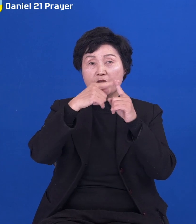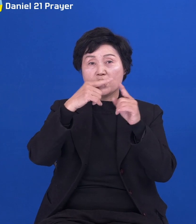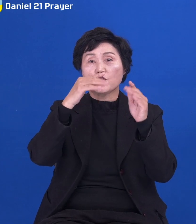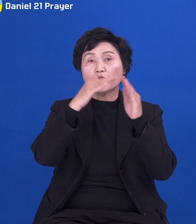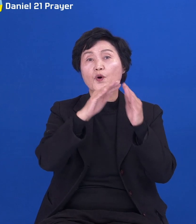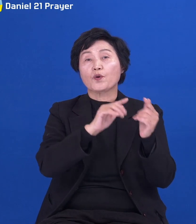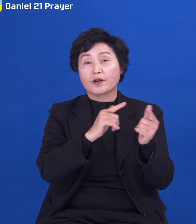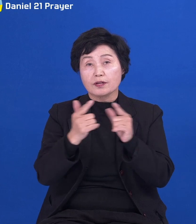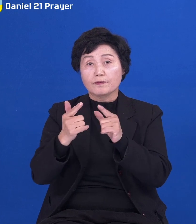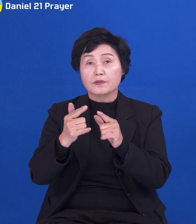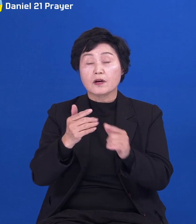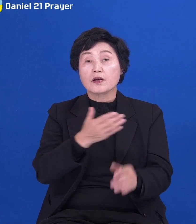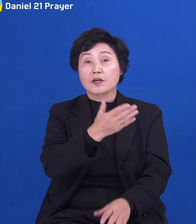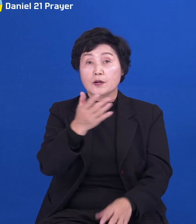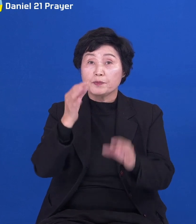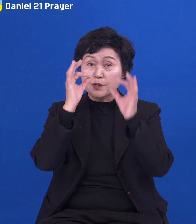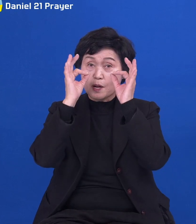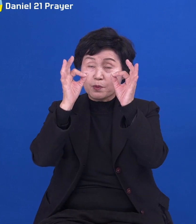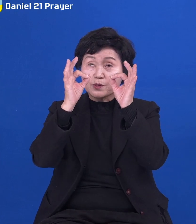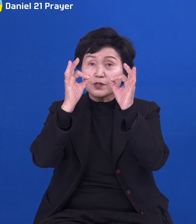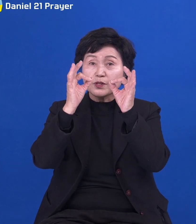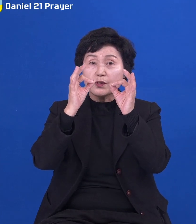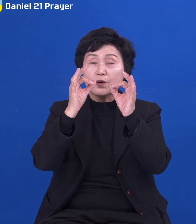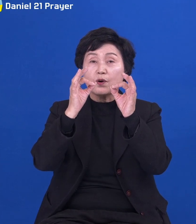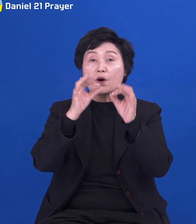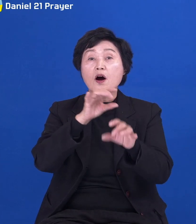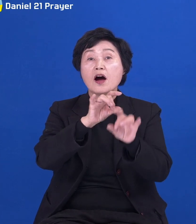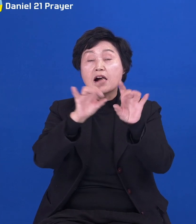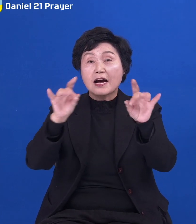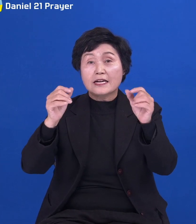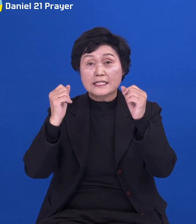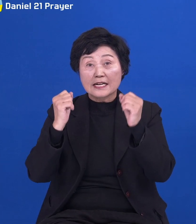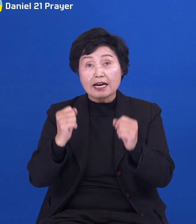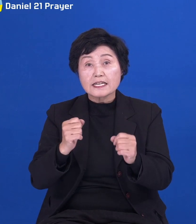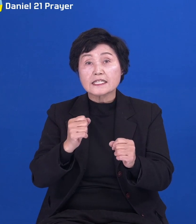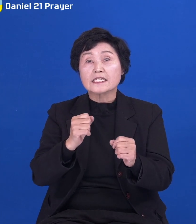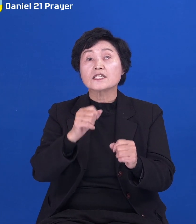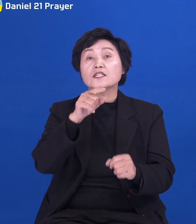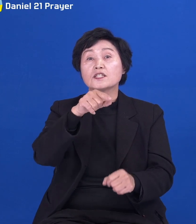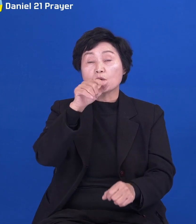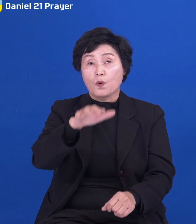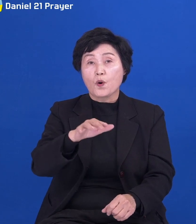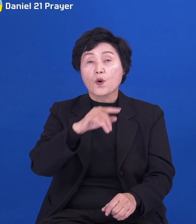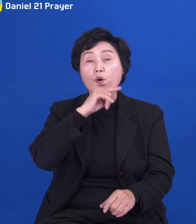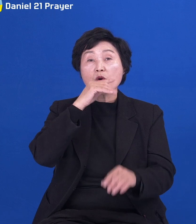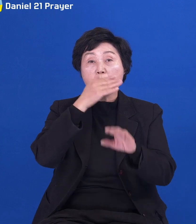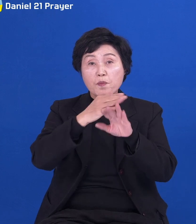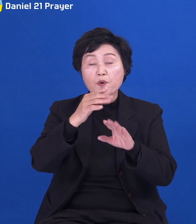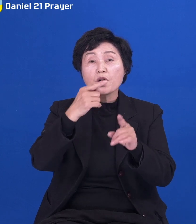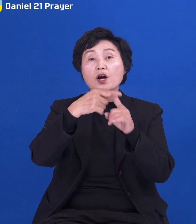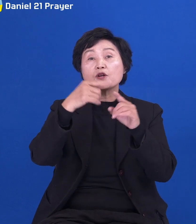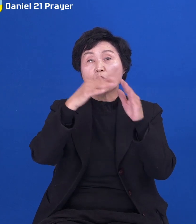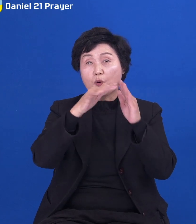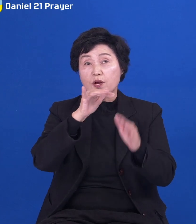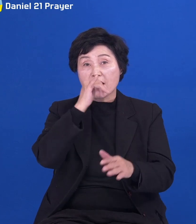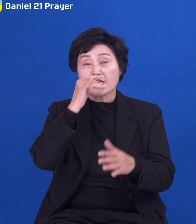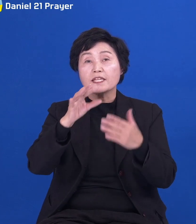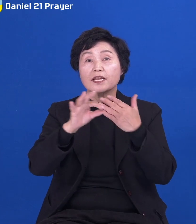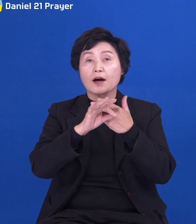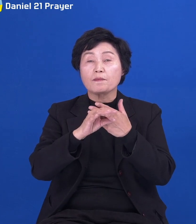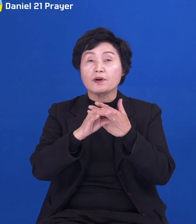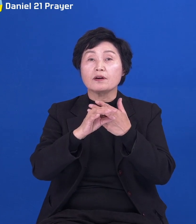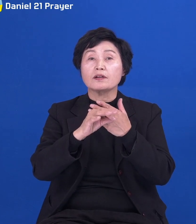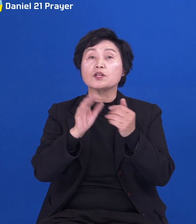여러분들께서는 그 있는 군에서 그 도에 북한 교회가 있다면 달려가서 같이 살아주시고 같이